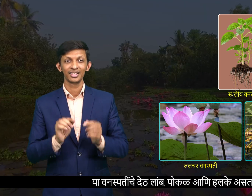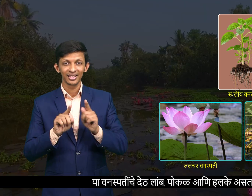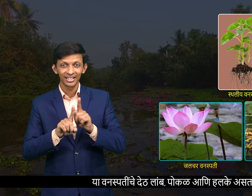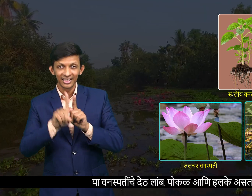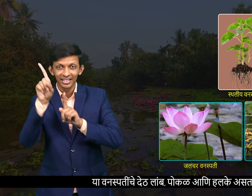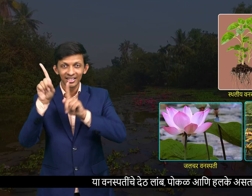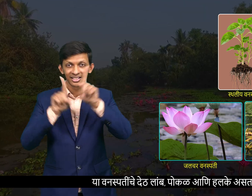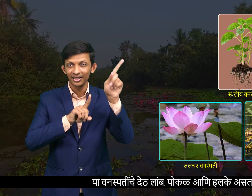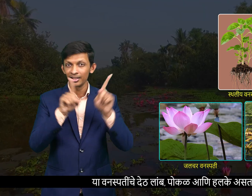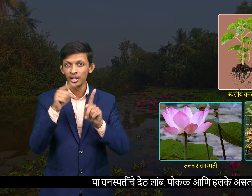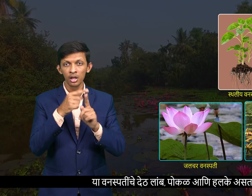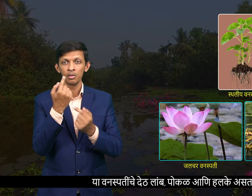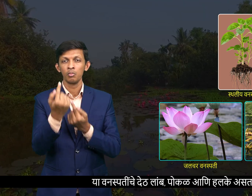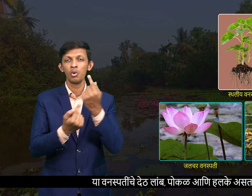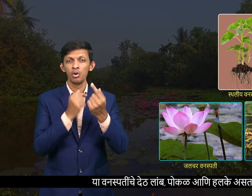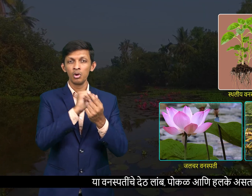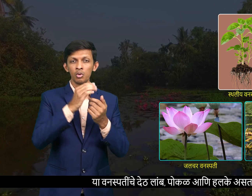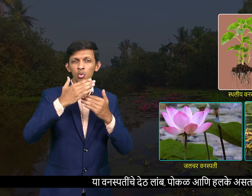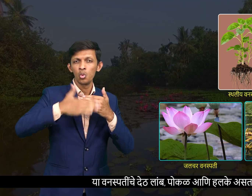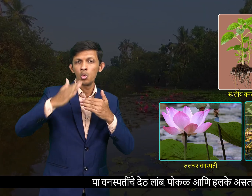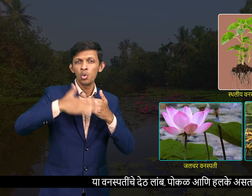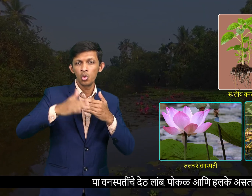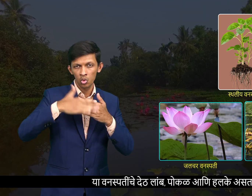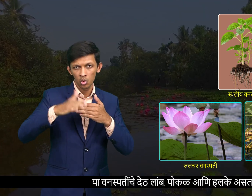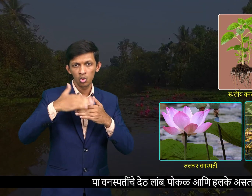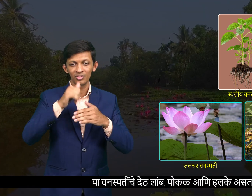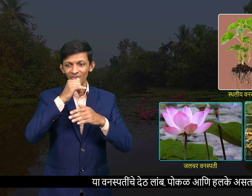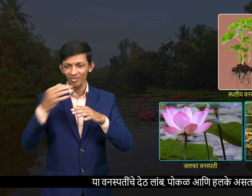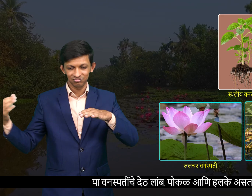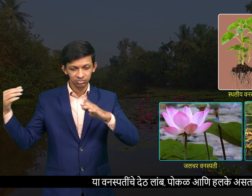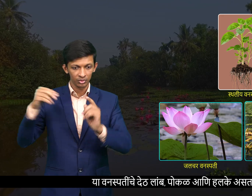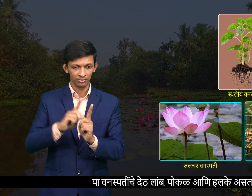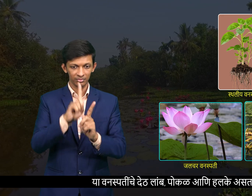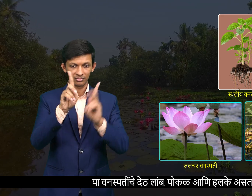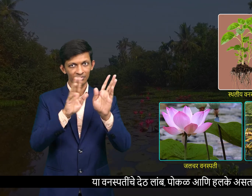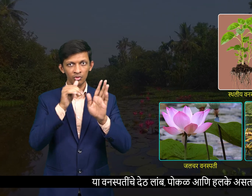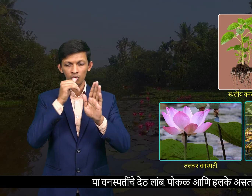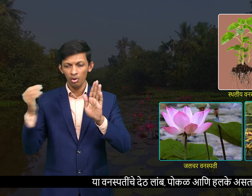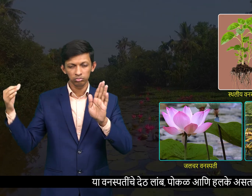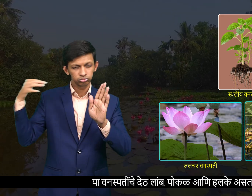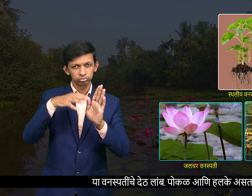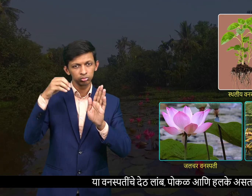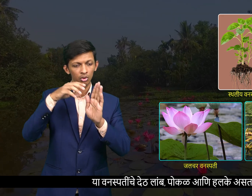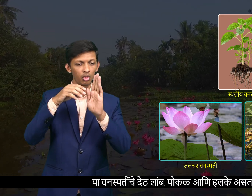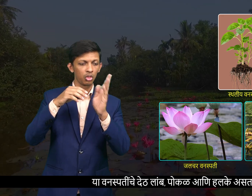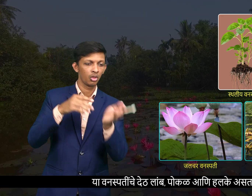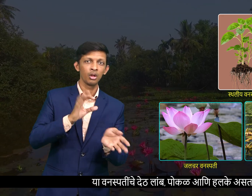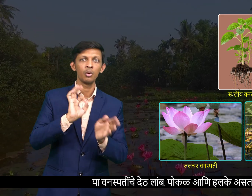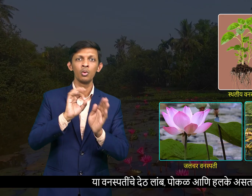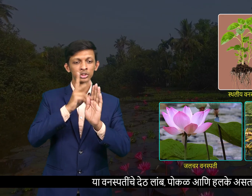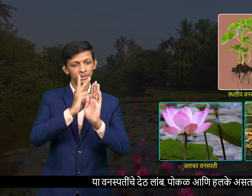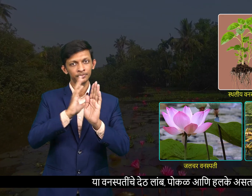या वनस्पतींचे देठ लांब, पोकळ आणि हलके असतात.